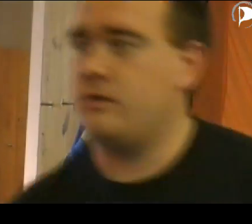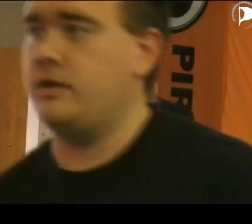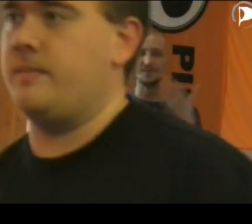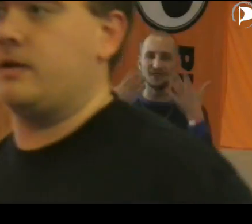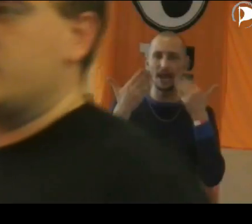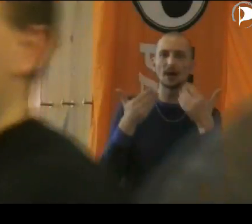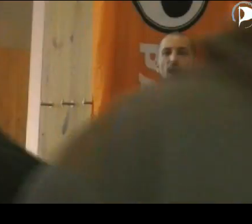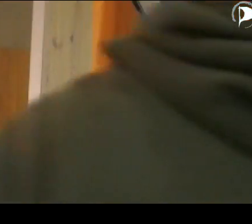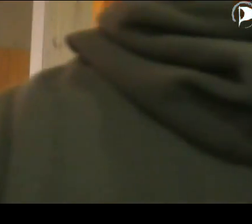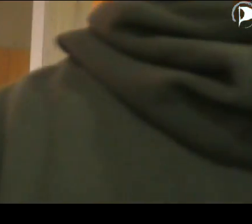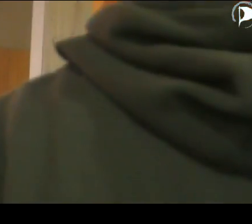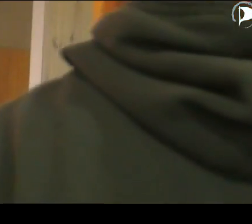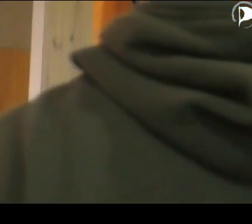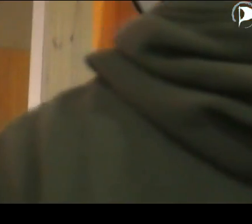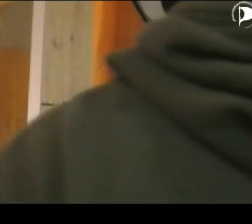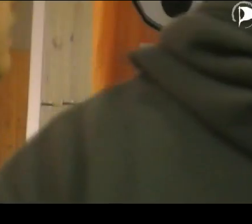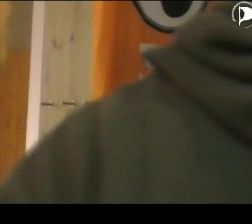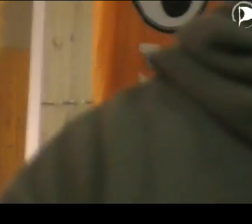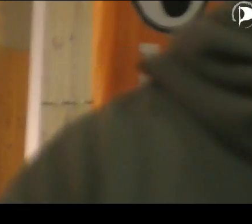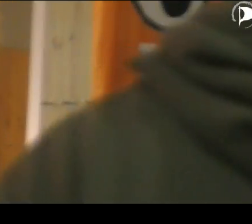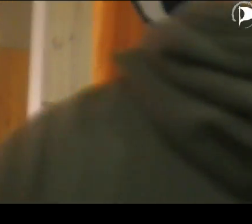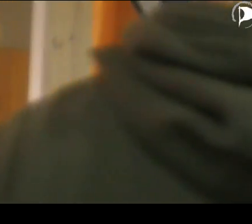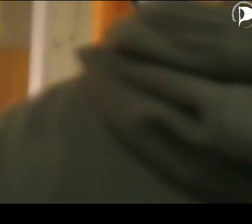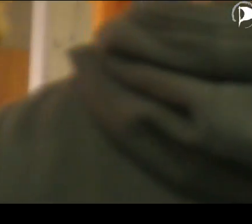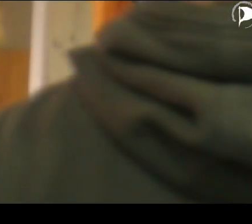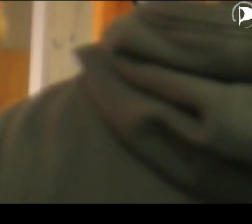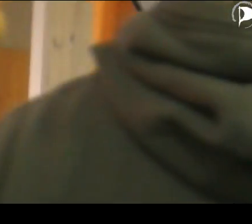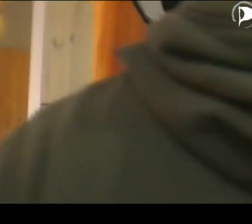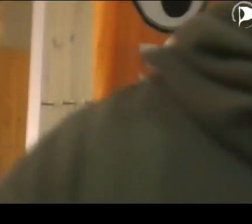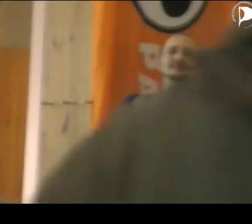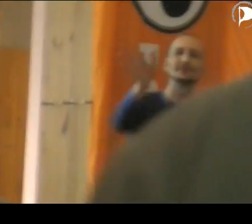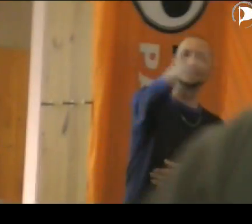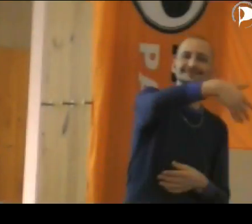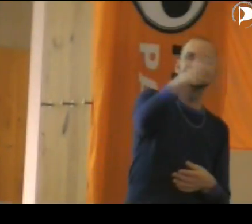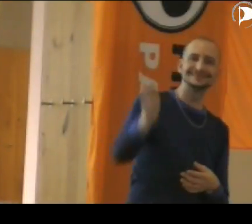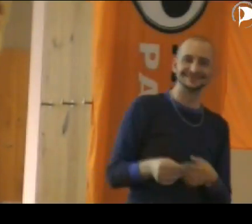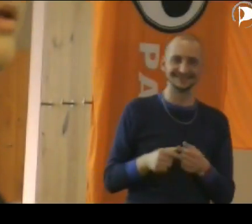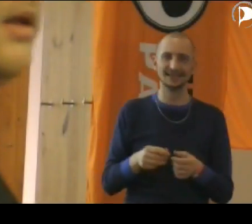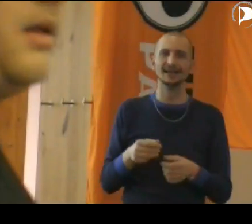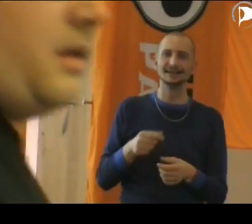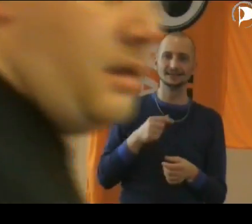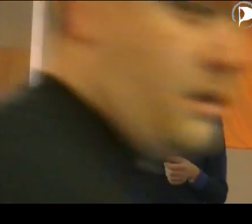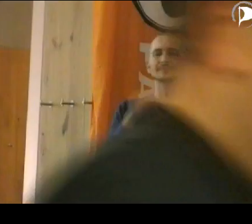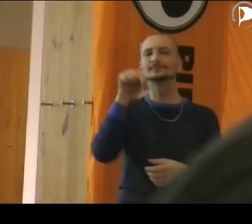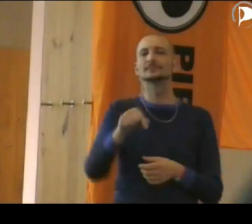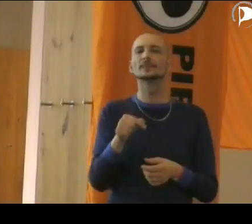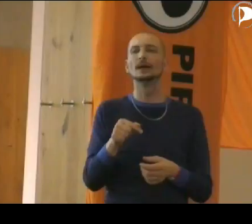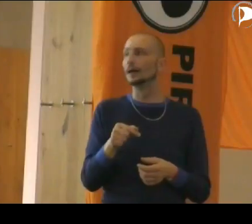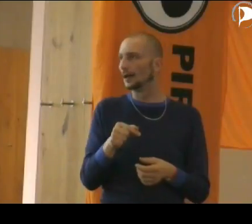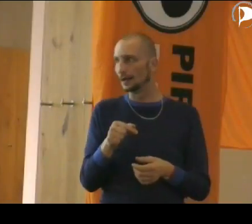doch 1000 passanten konnten das bedeutet dass wieder zwei der kamera